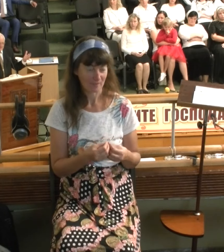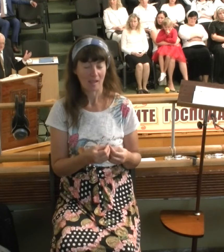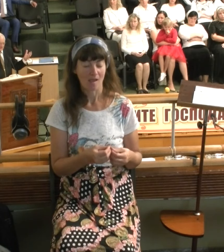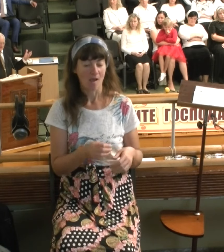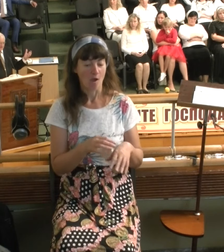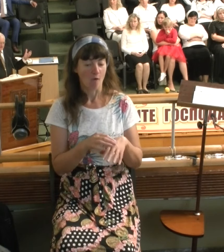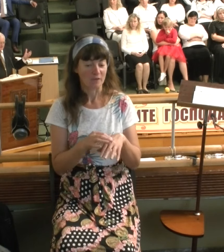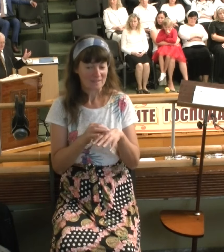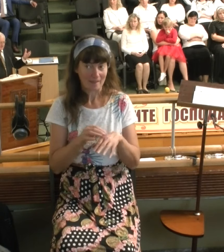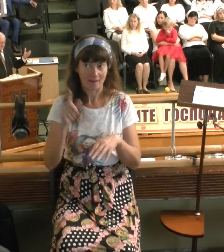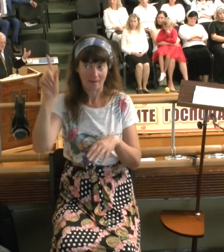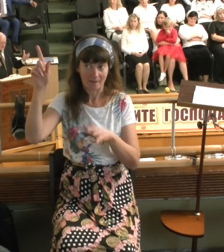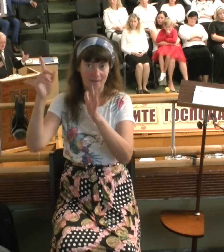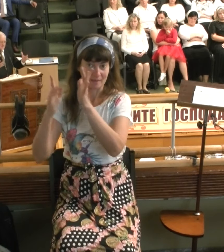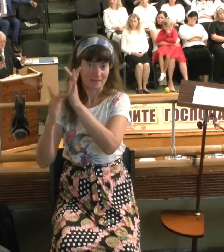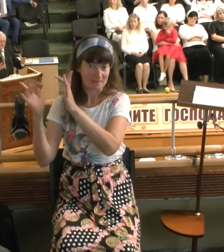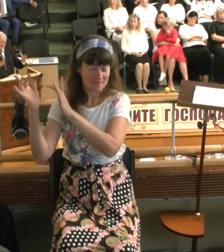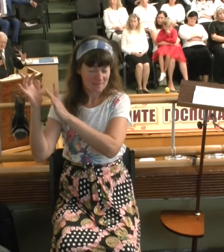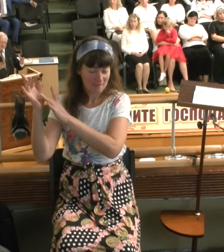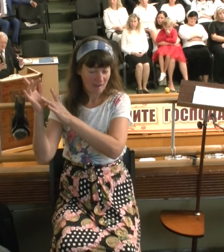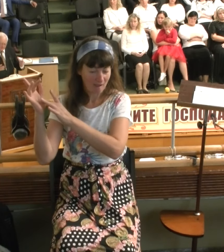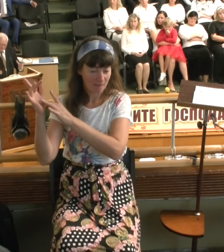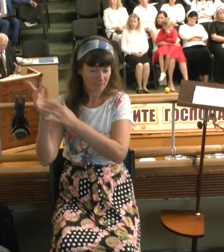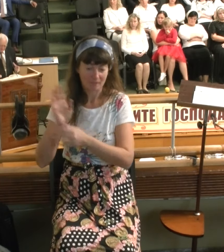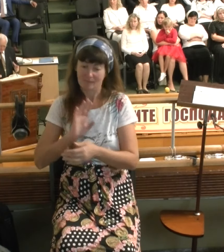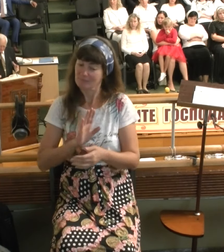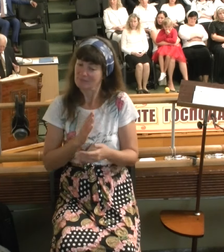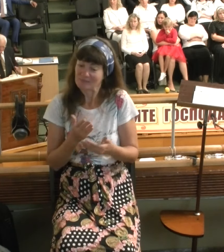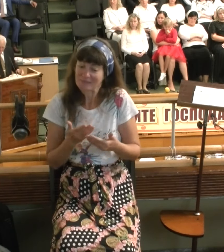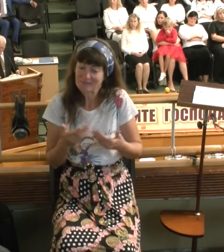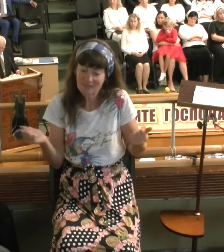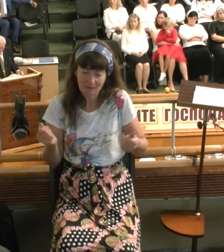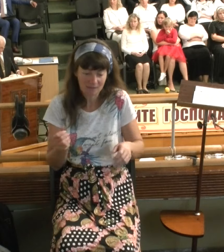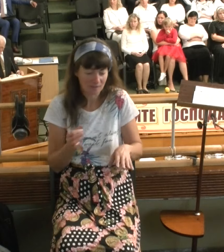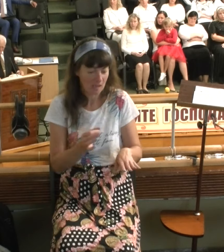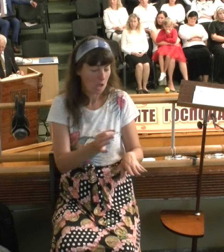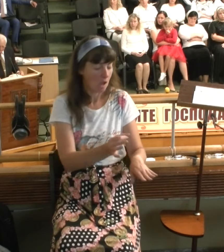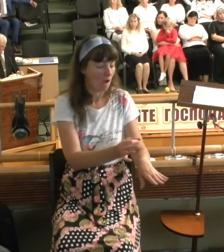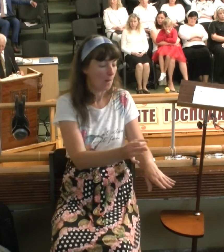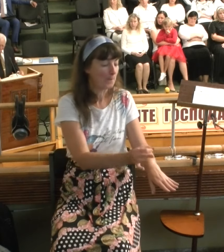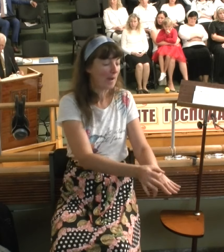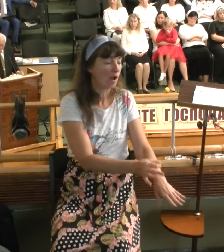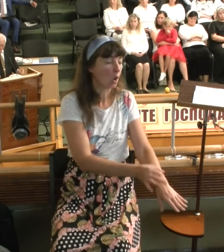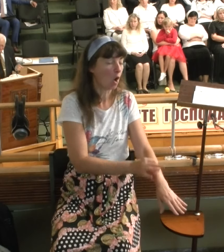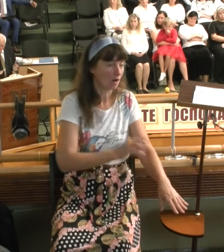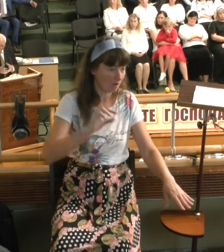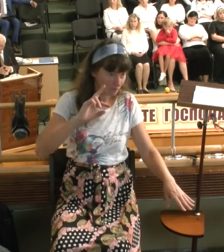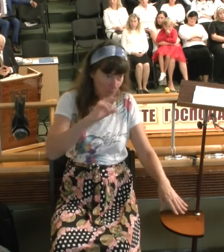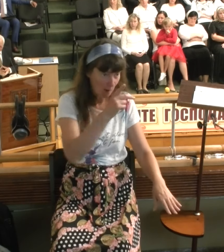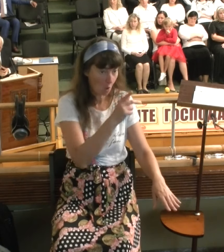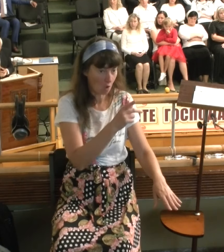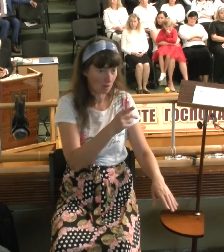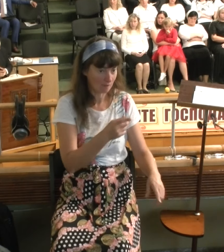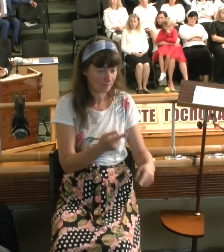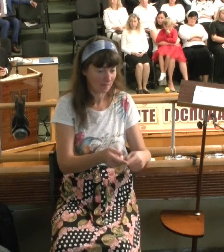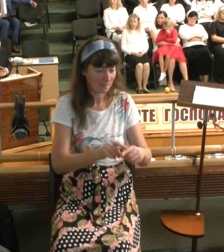зло и вражда. Его тело должно вот таким быть. Обратите внимание, что и